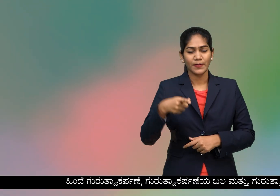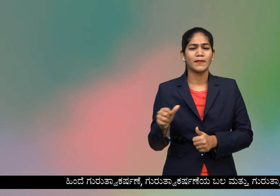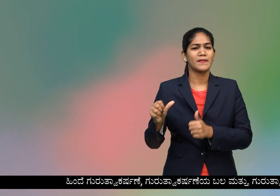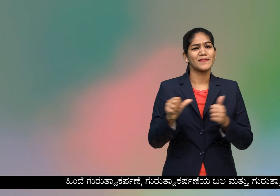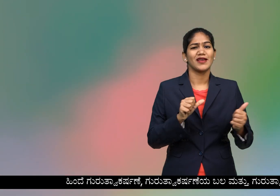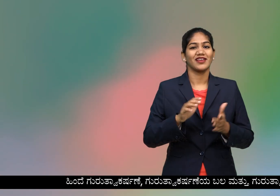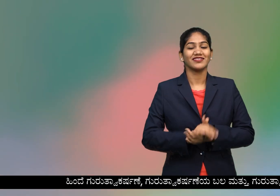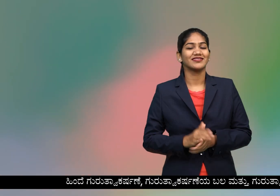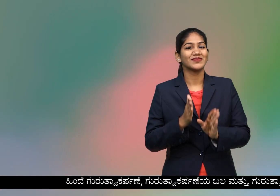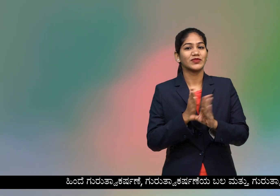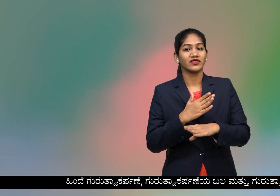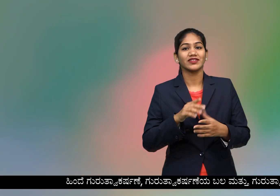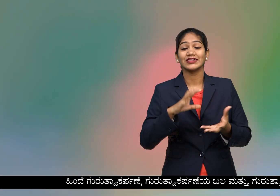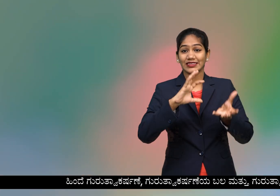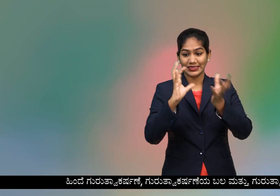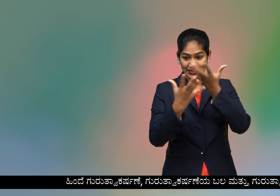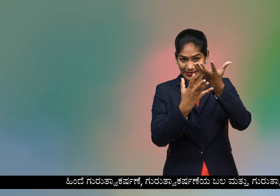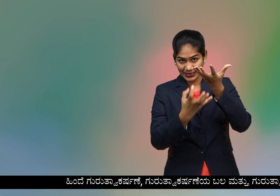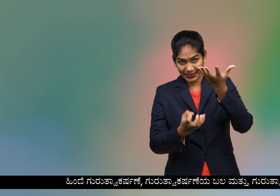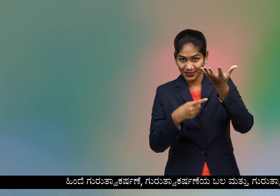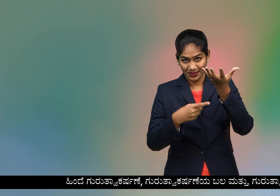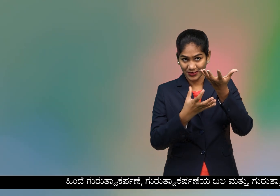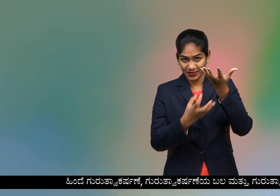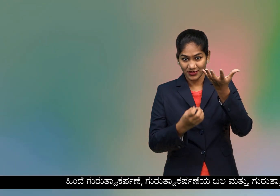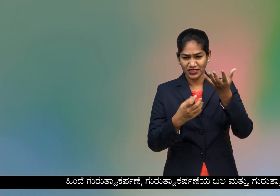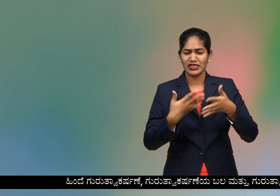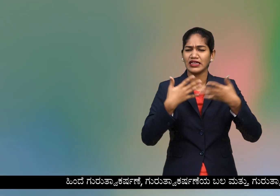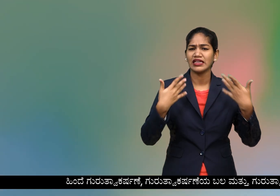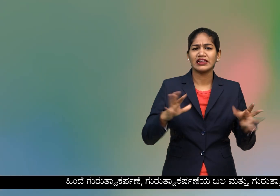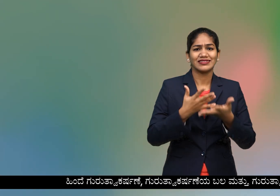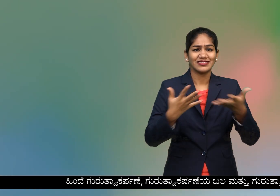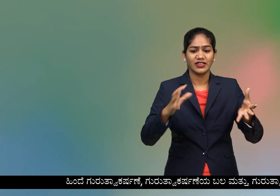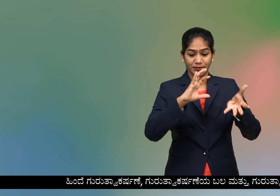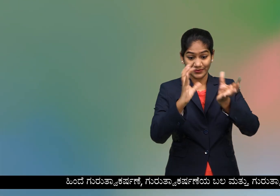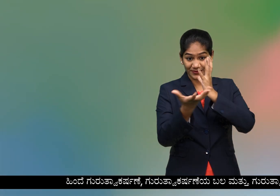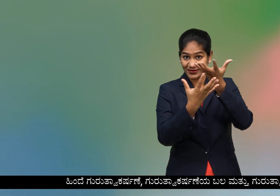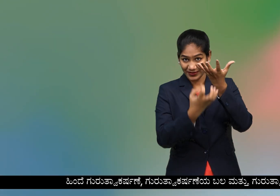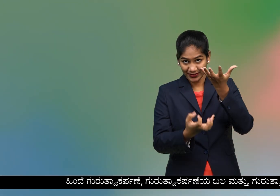ಹಿಂದೆ ಗುರುತ್ವಾಕರ್ಷಣೆ, ಗುರುತ್ವಾಕರ್ಷಣೆಯ ಬಲ ಮತ್ತು ಗುರುತ್ವಾಕರ್ಷಣೆಯ ಸ್ಥಿರ.